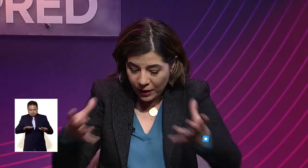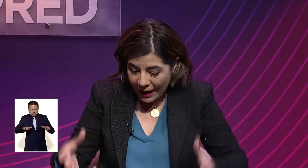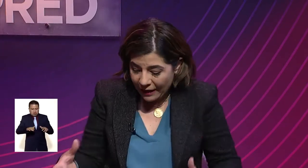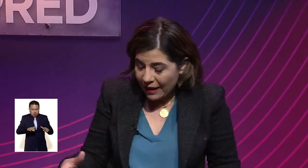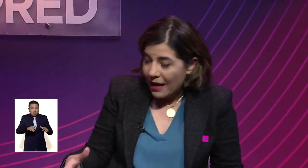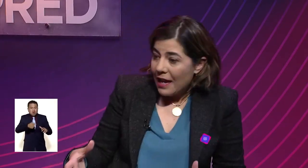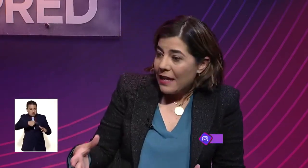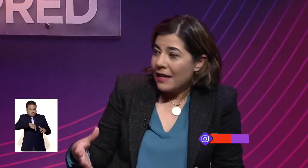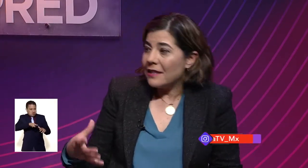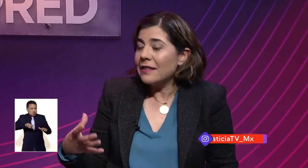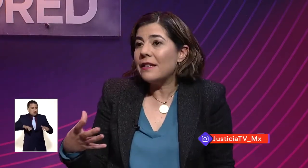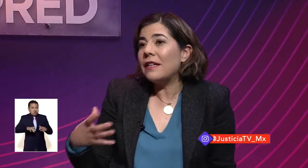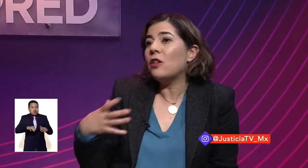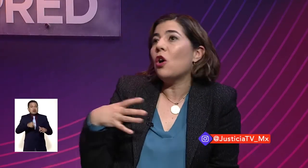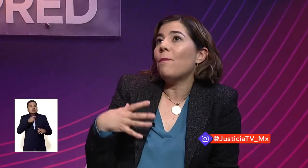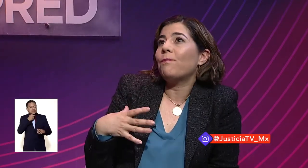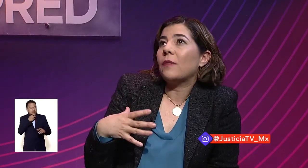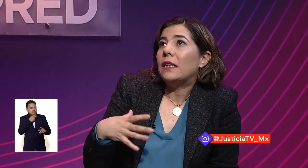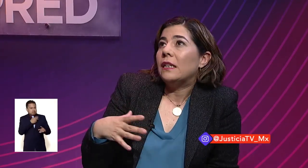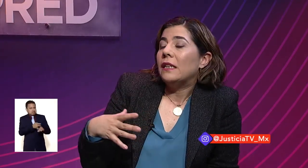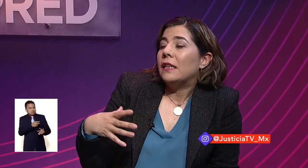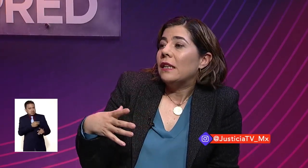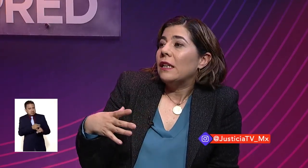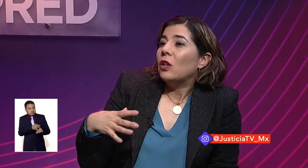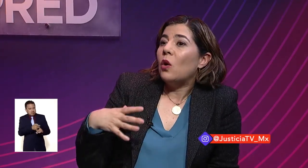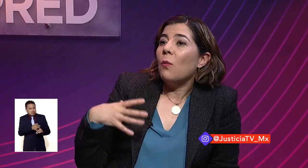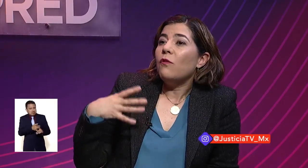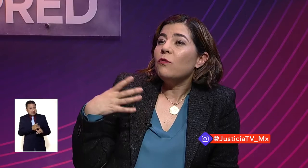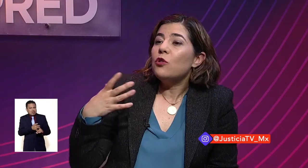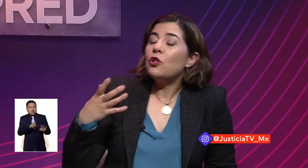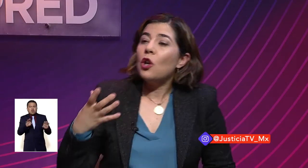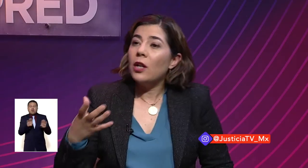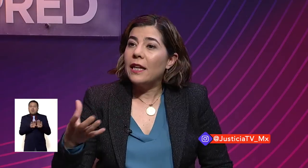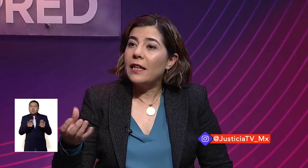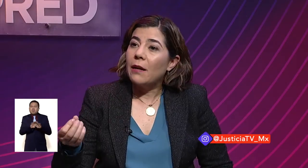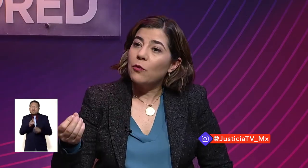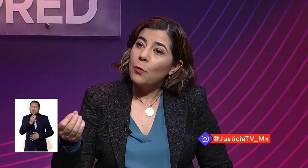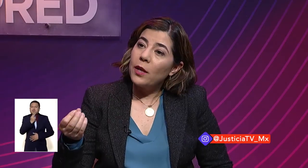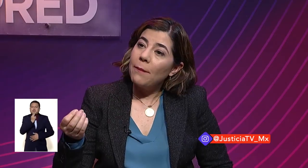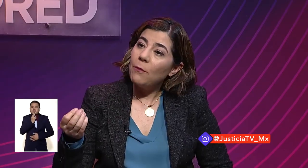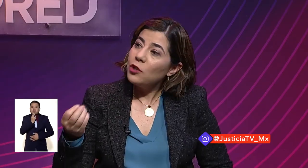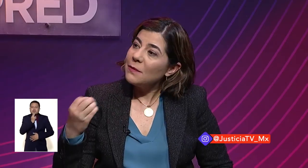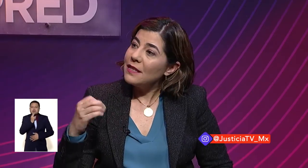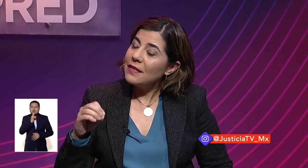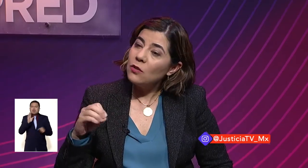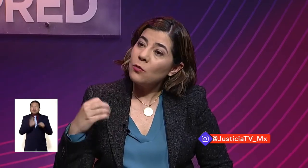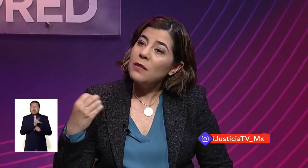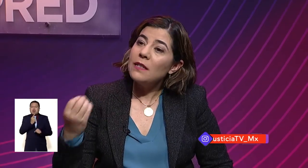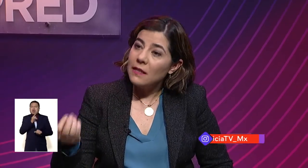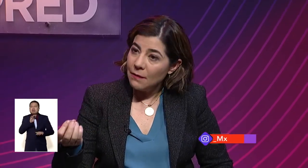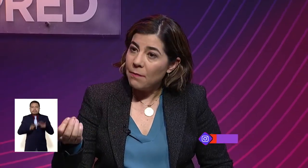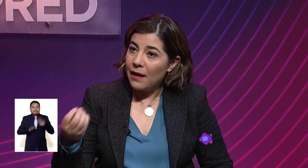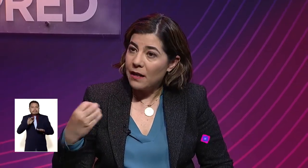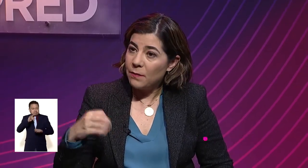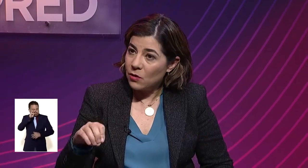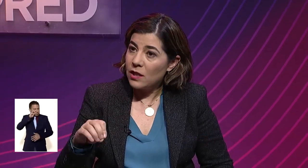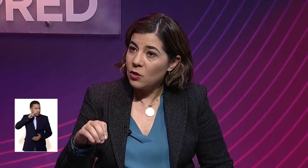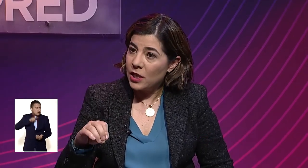comunidad. Y en ese sentido, ¿cómo funciona, digamos? Porque muchas veces esto no es visible para las personas